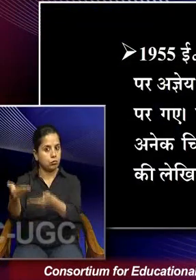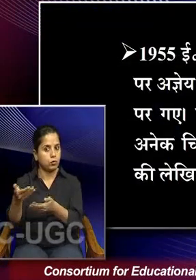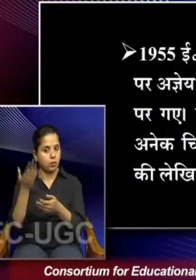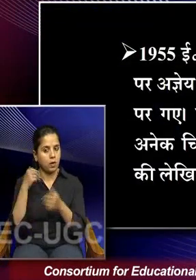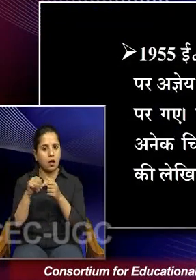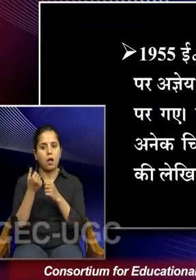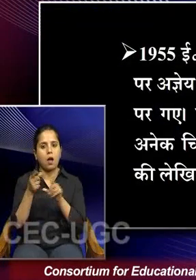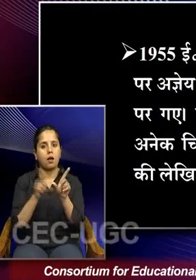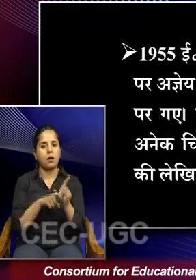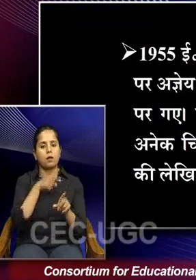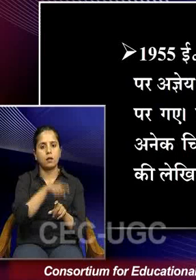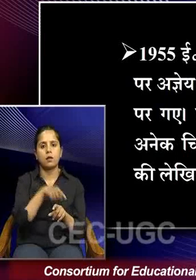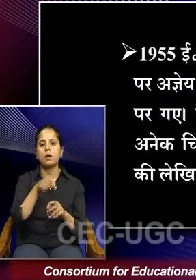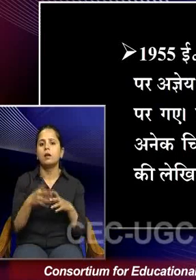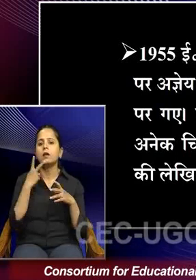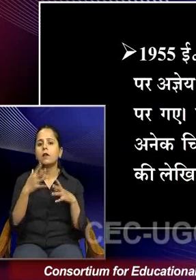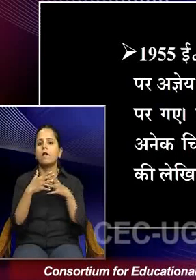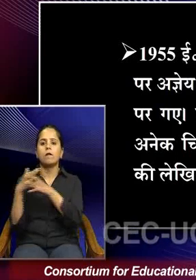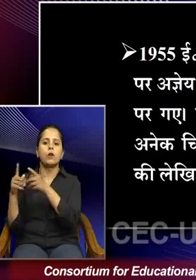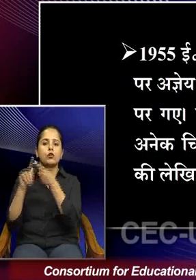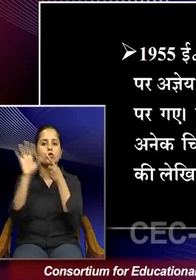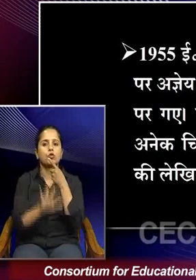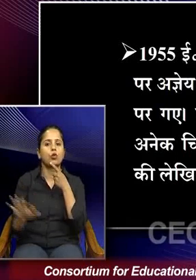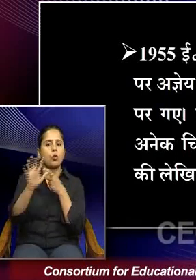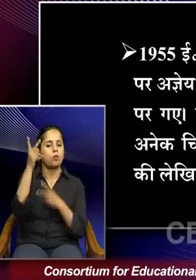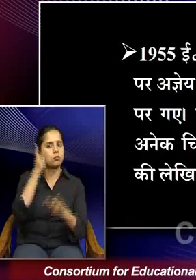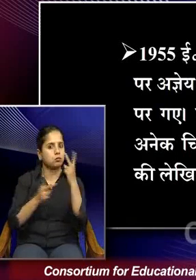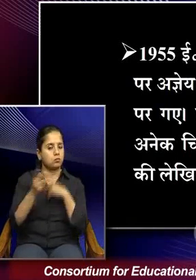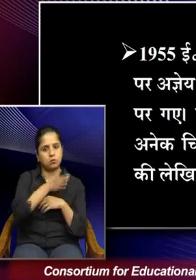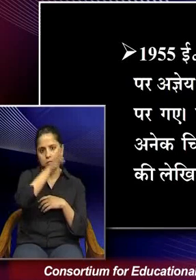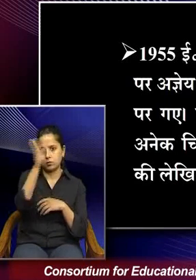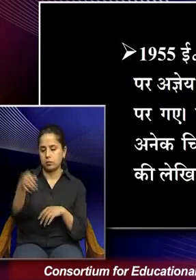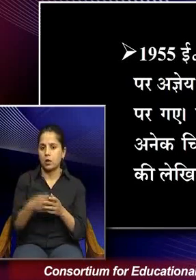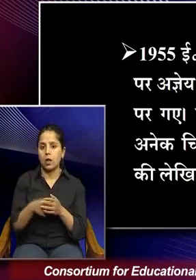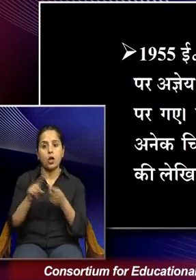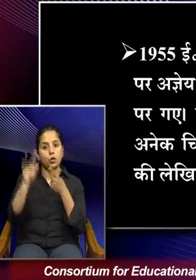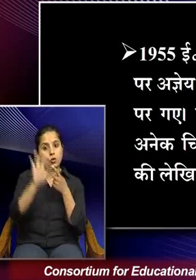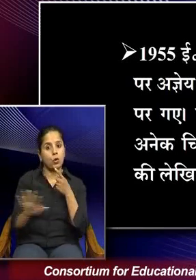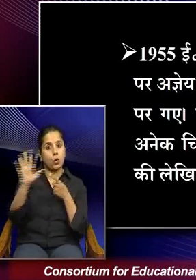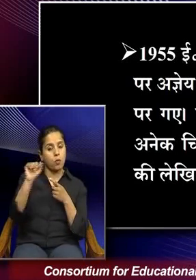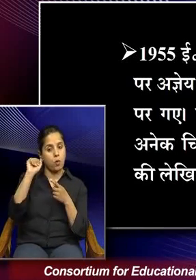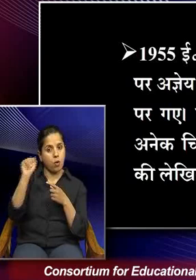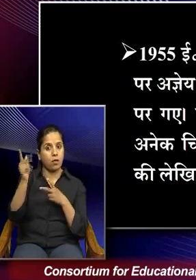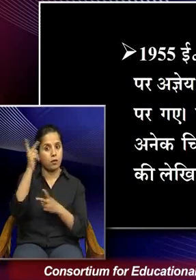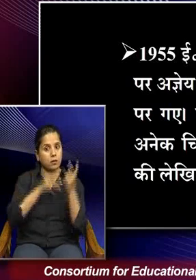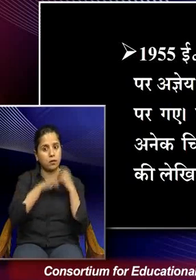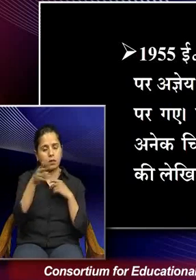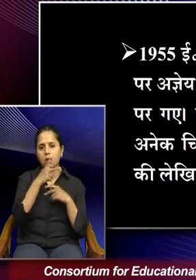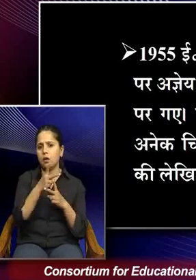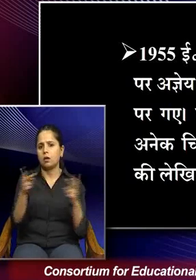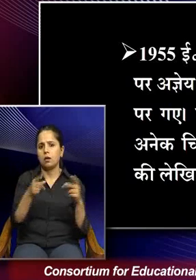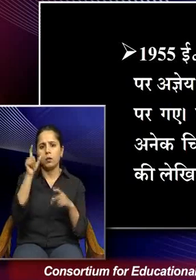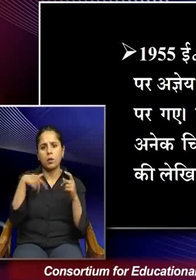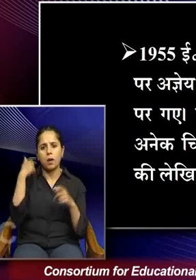अज्ञेय पश्चिम यूरोप की यात्रा पर गए इस यात्रा के दौरान अनेक